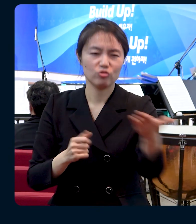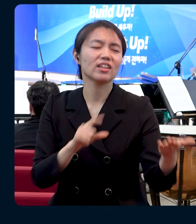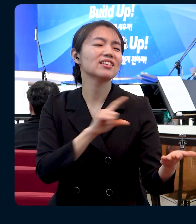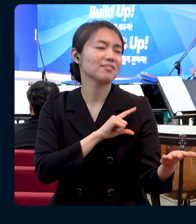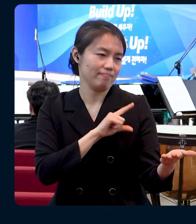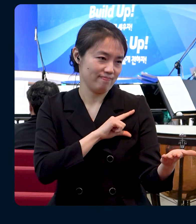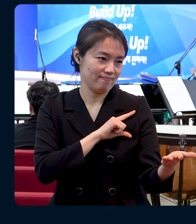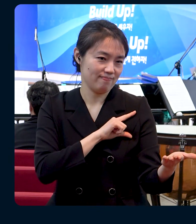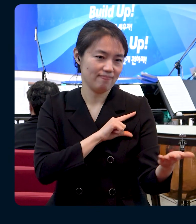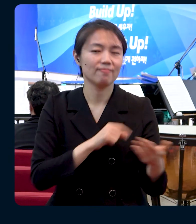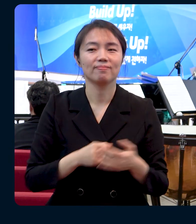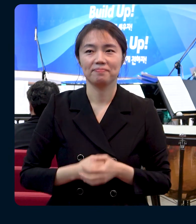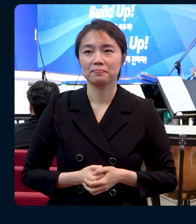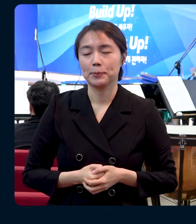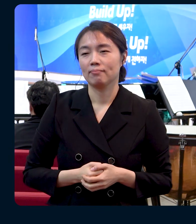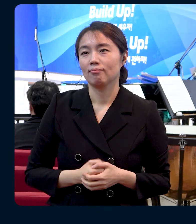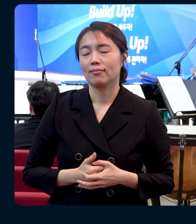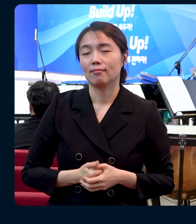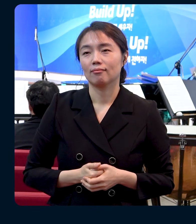이름이에요.